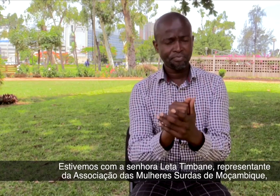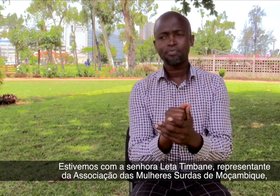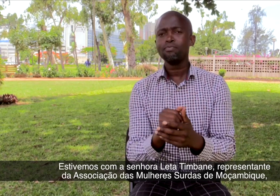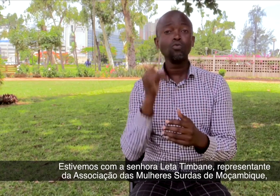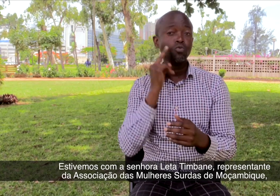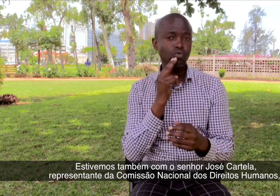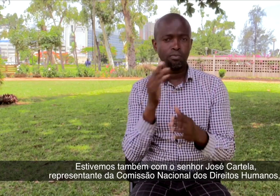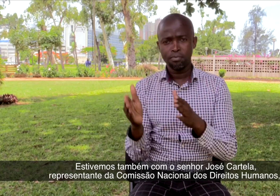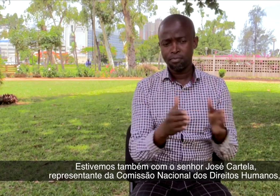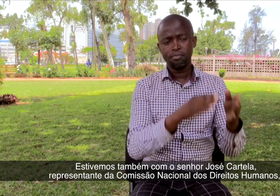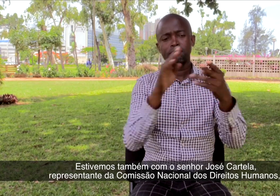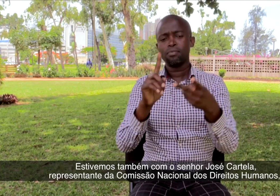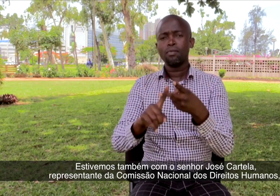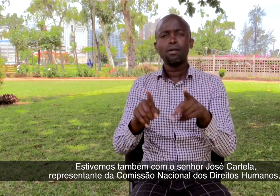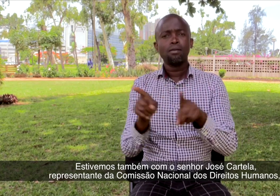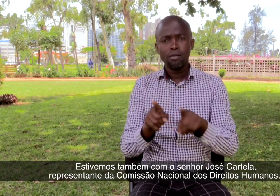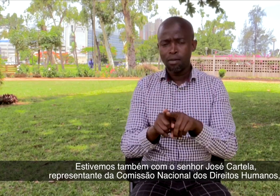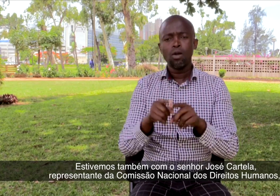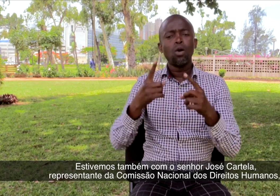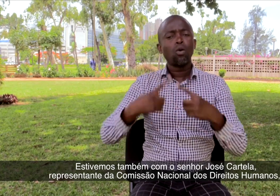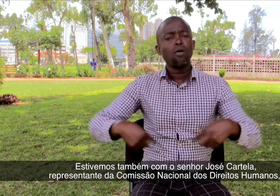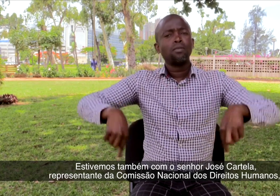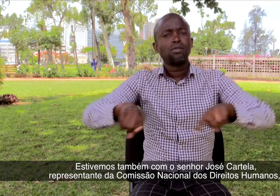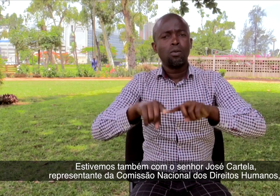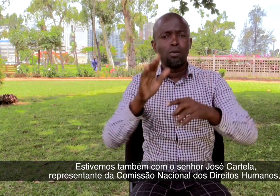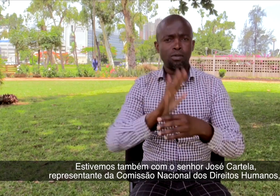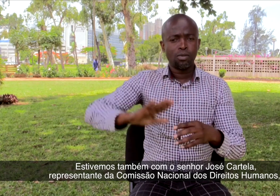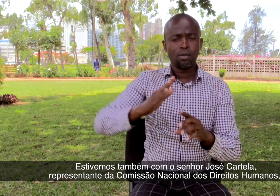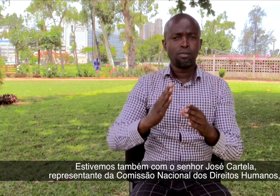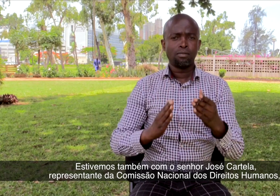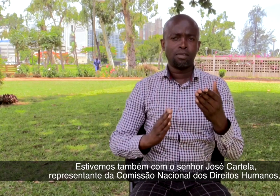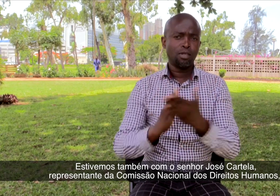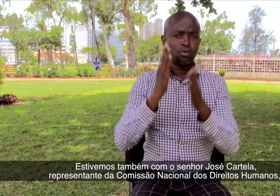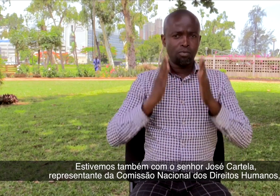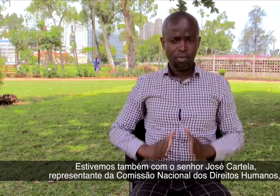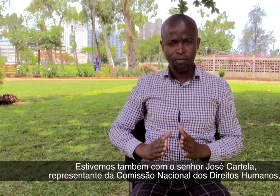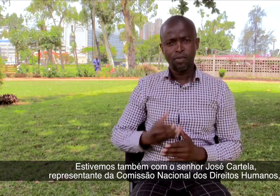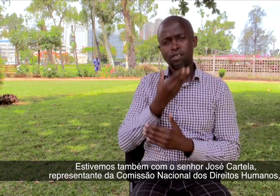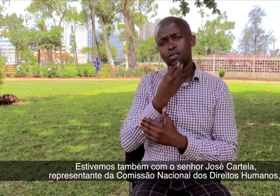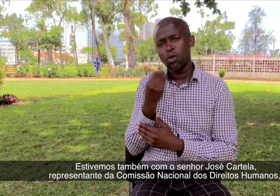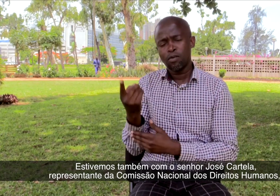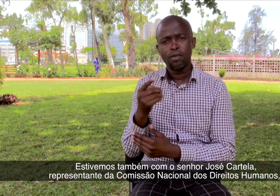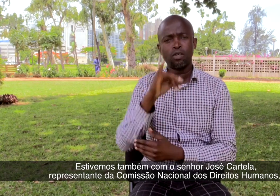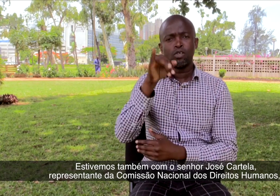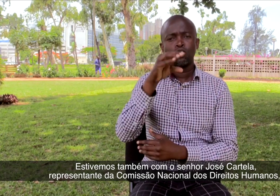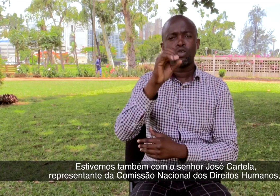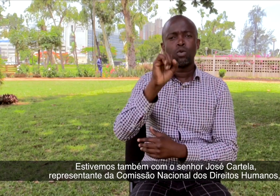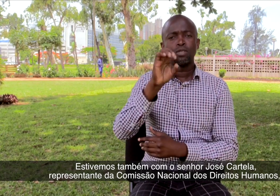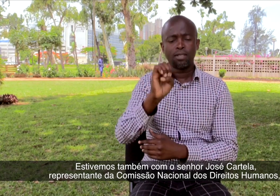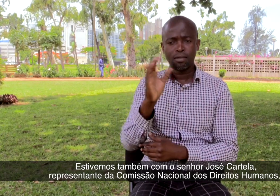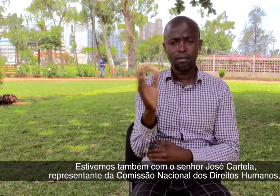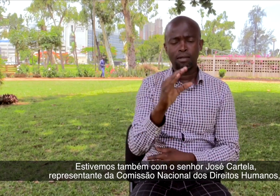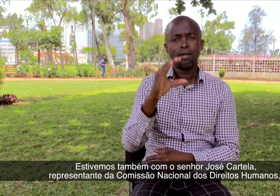Auditiva. e para além disso temos da Comissão dos Direitos Humanos o senhor José